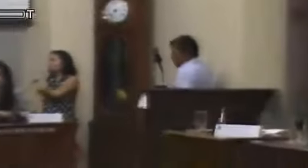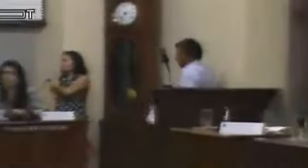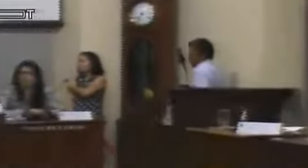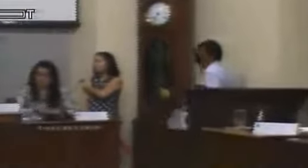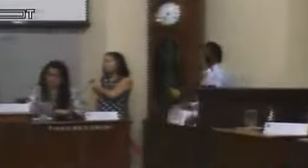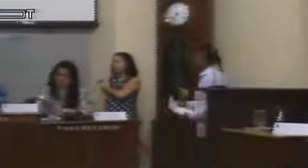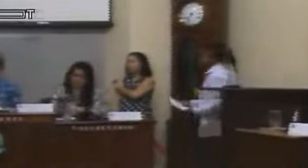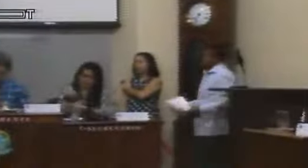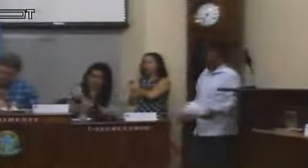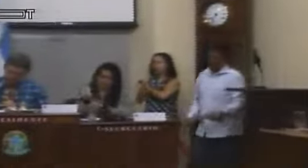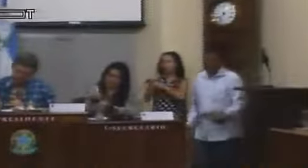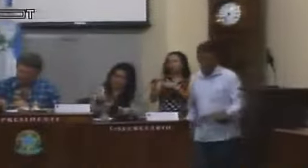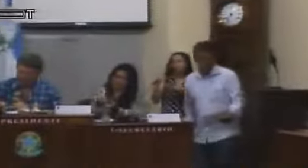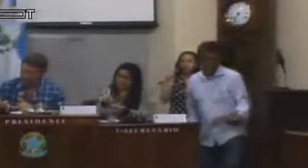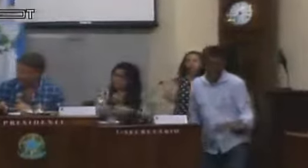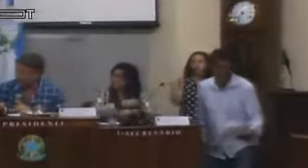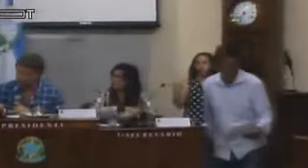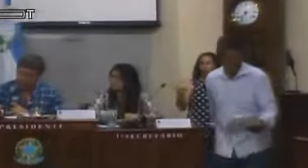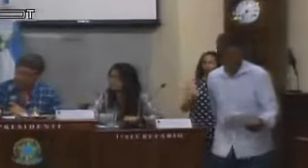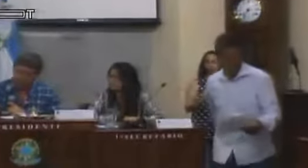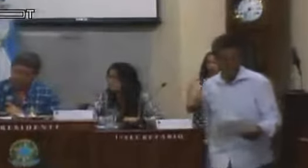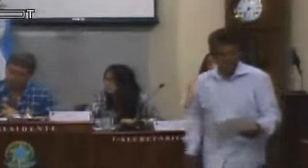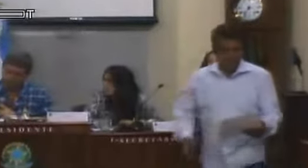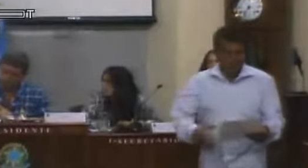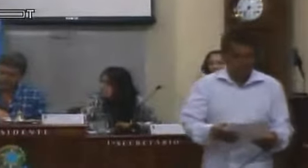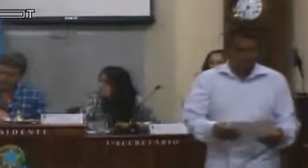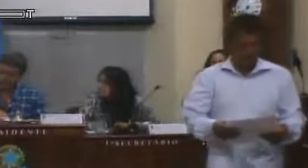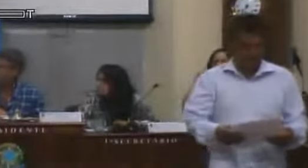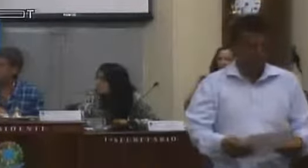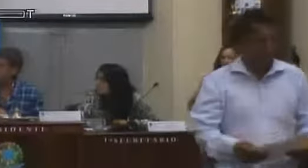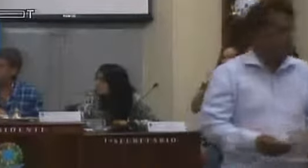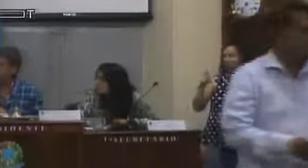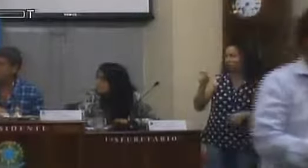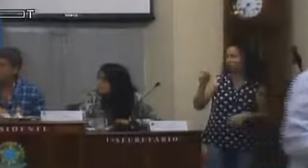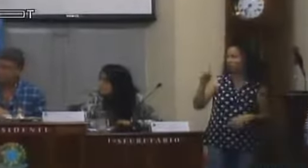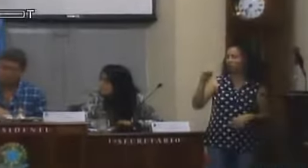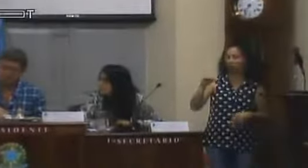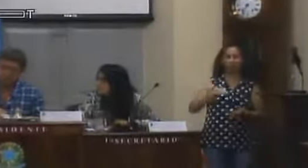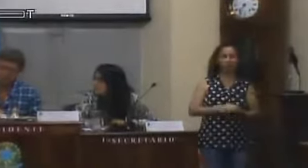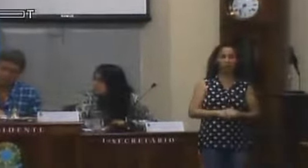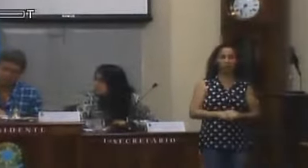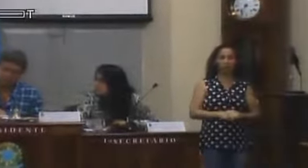Próximo vereador, fazer uso da tribuna, vereador Pedro Paulo Magalhães Graça.